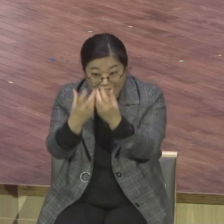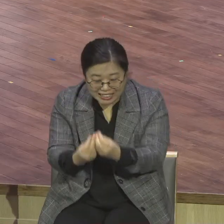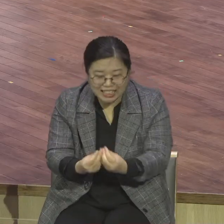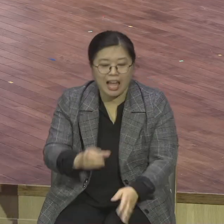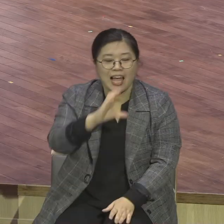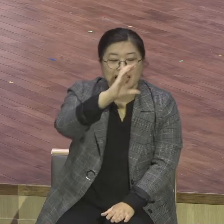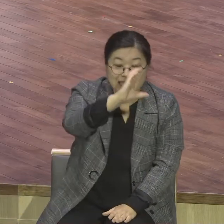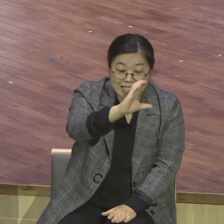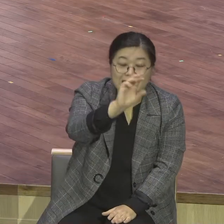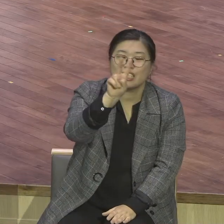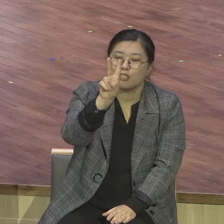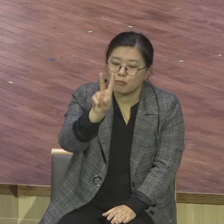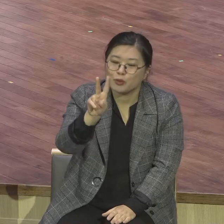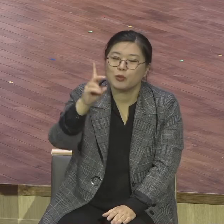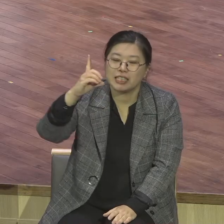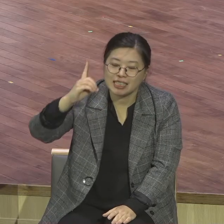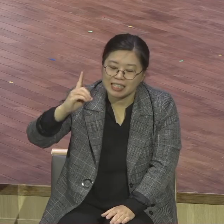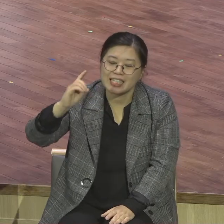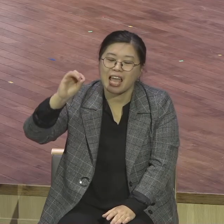CVDIP